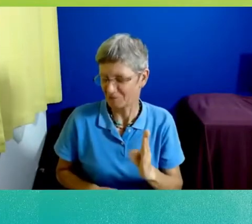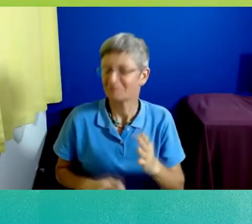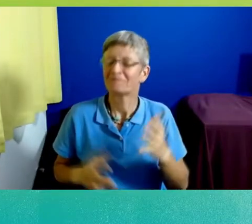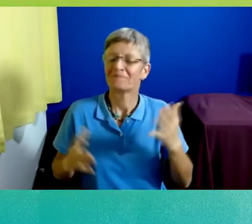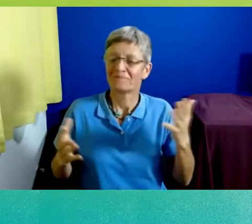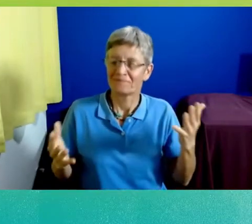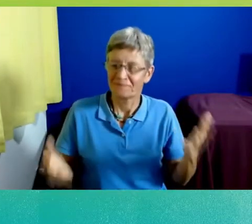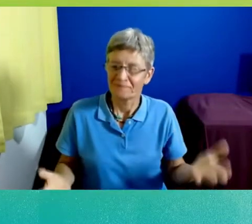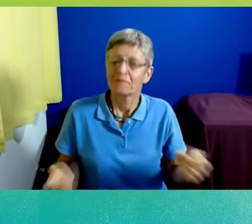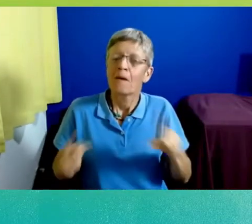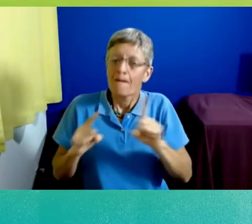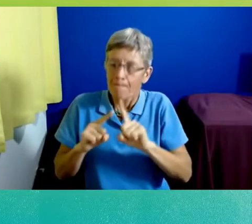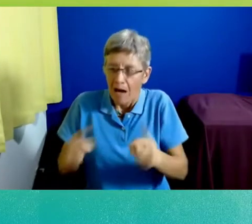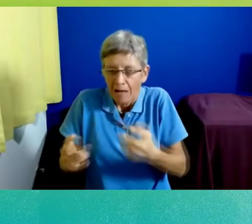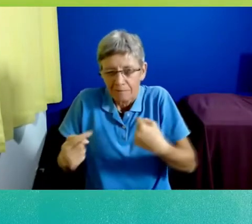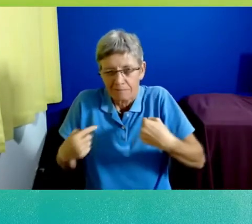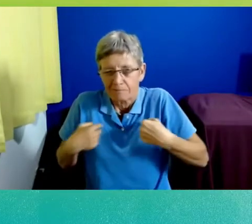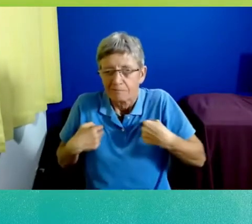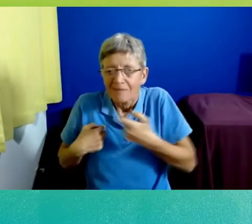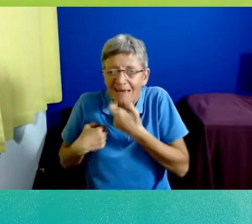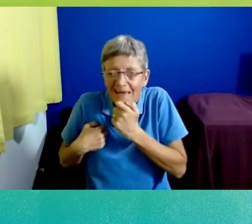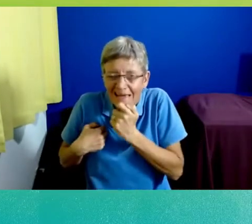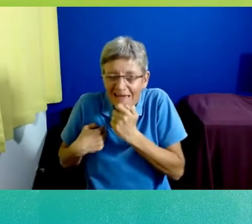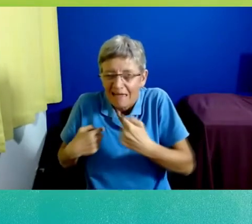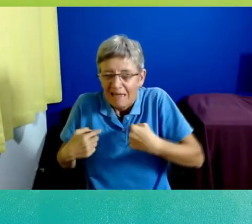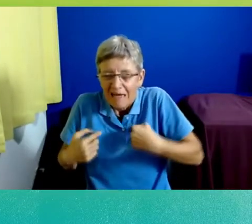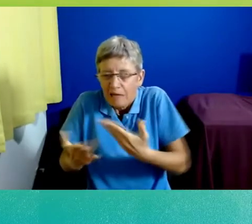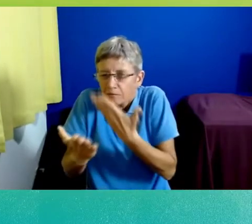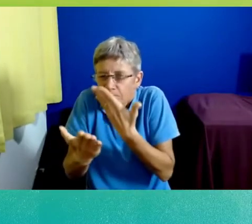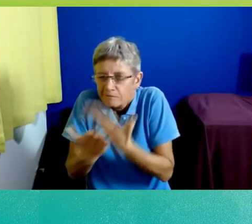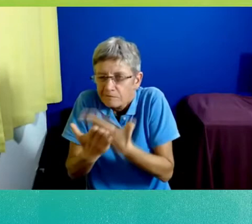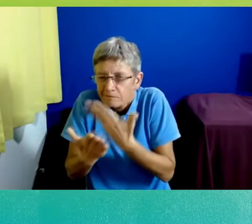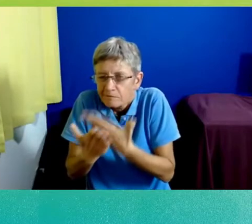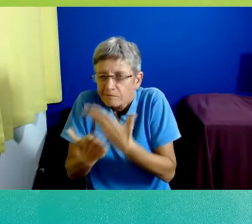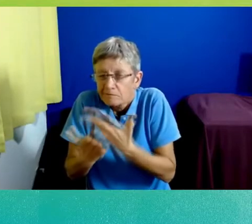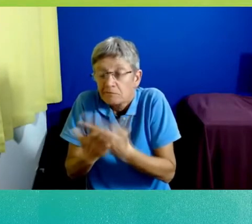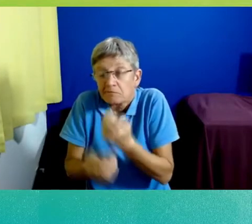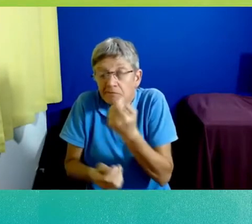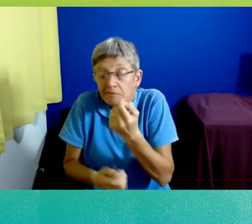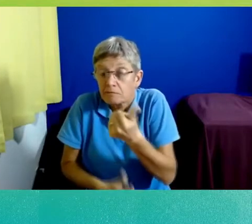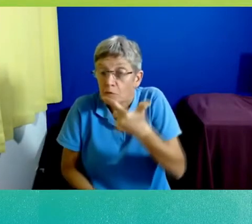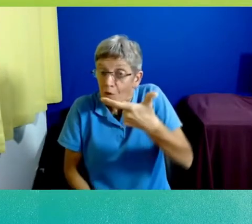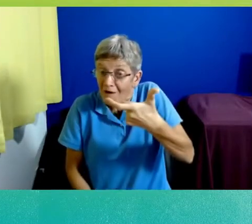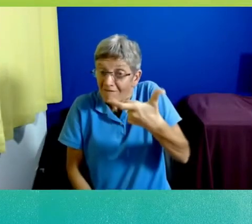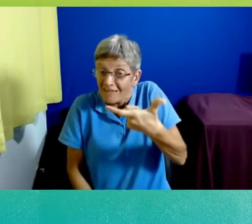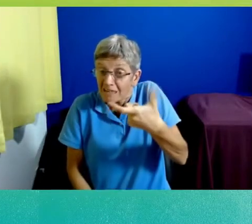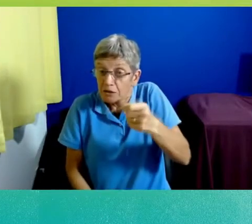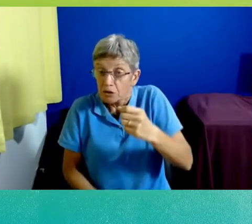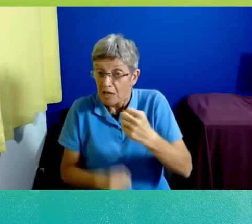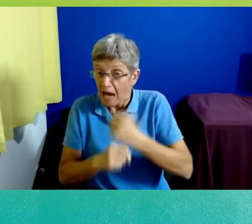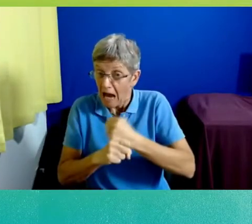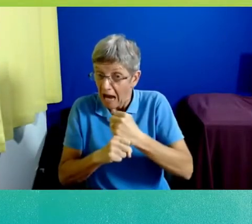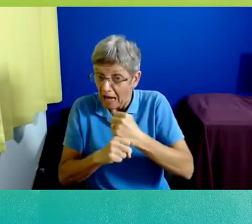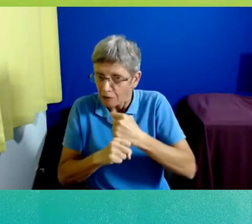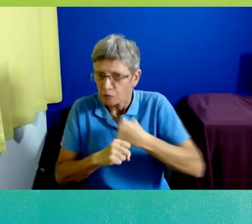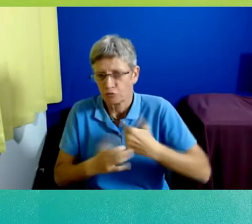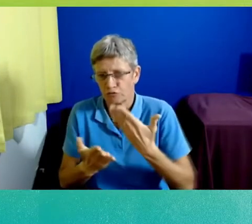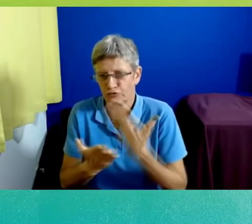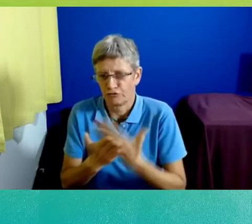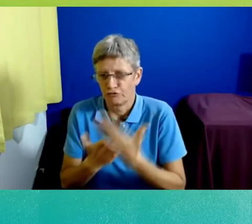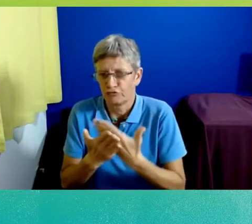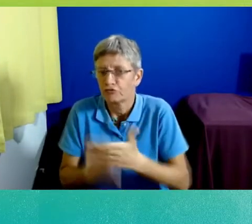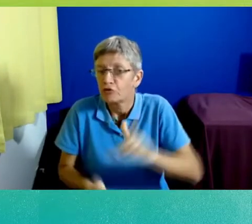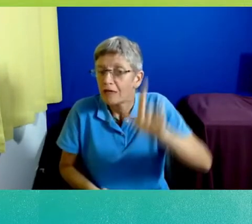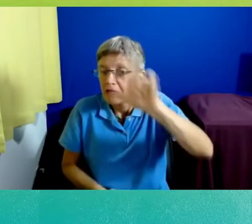Também não é igual a SL, não é igual a Libras aqui no Brasil. Mas lá na Inglaterra, eu